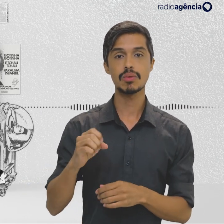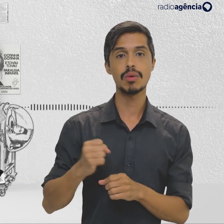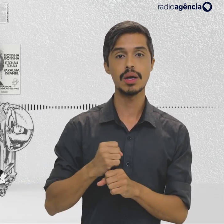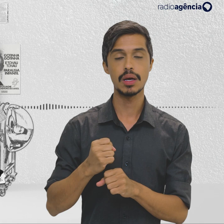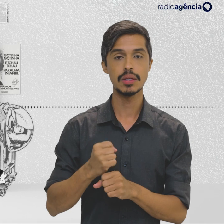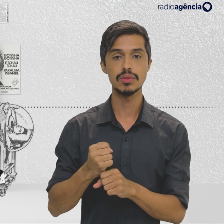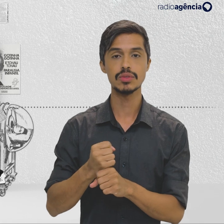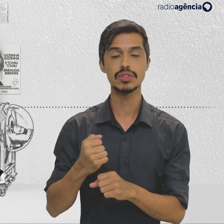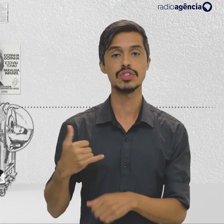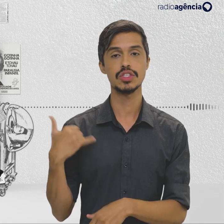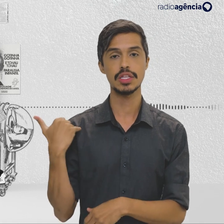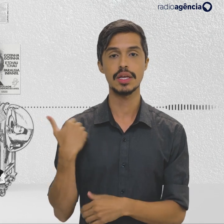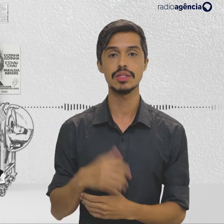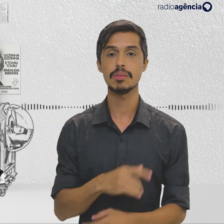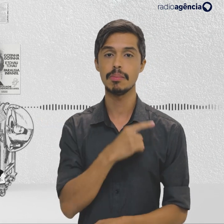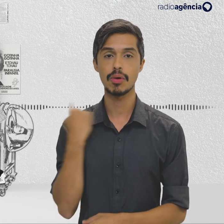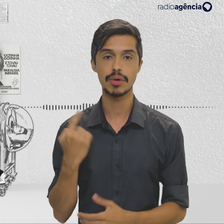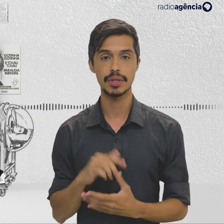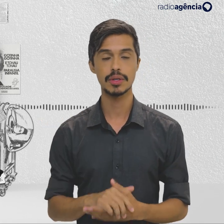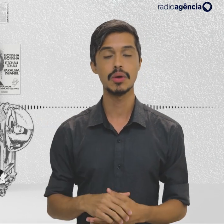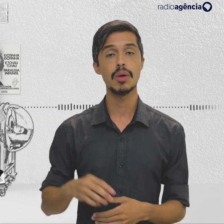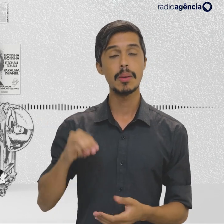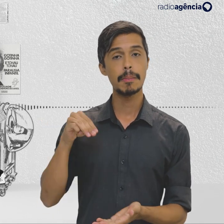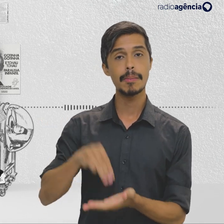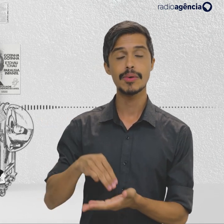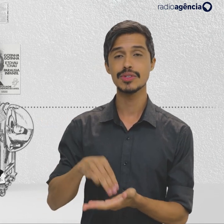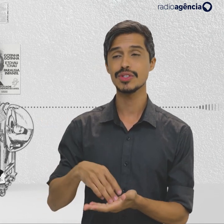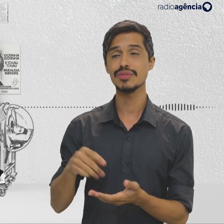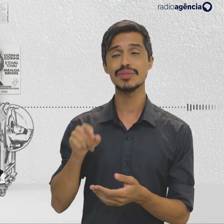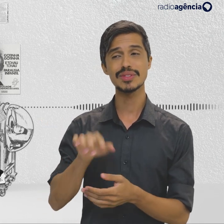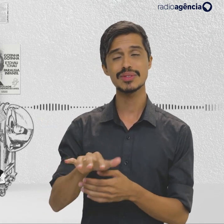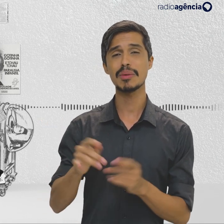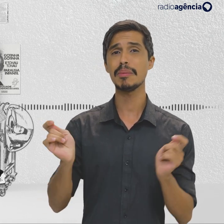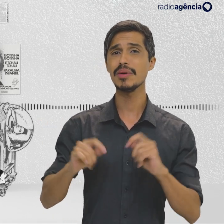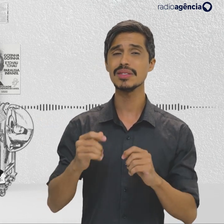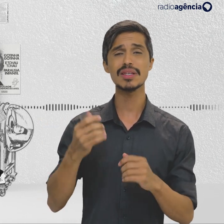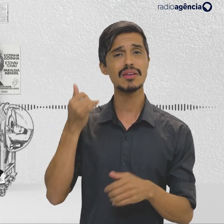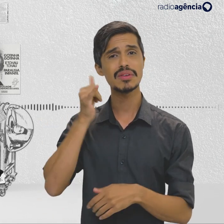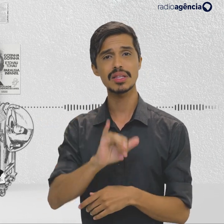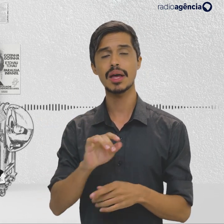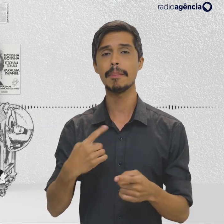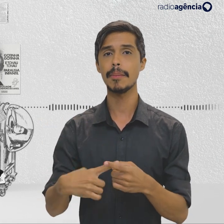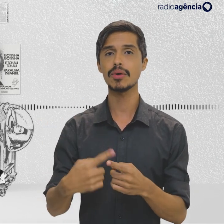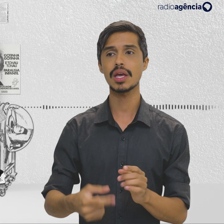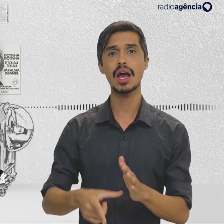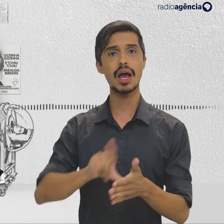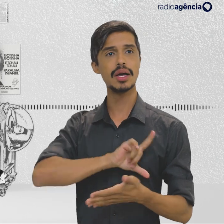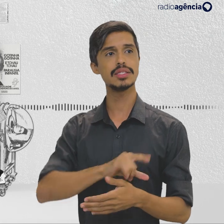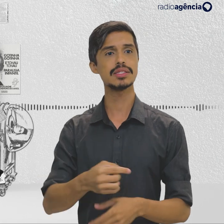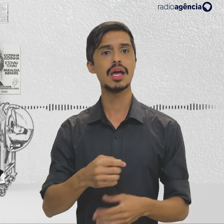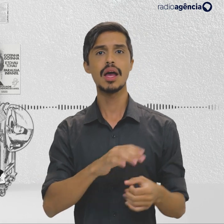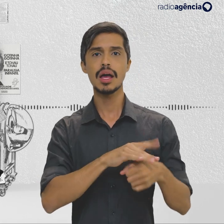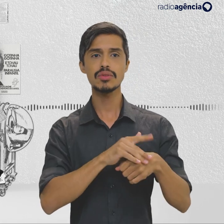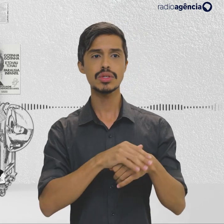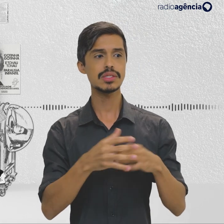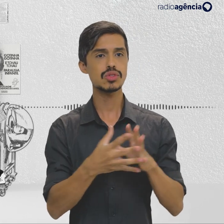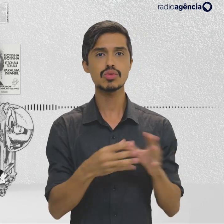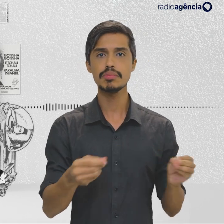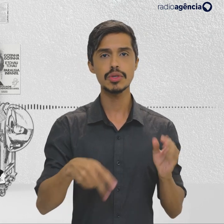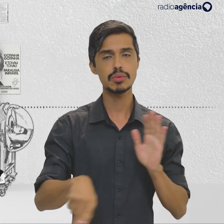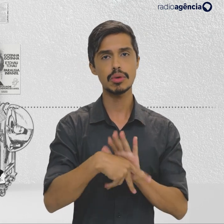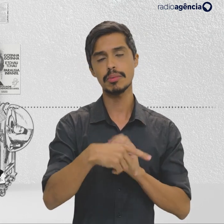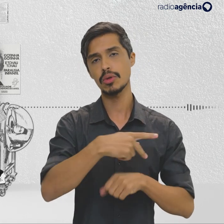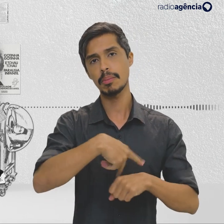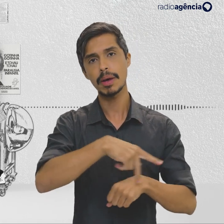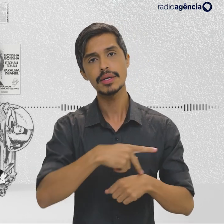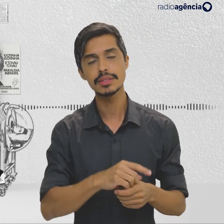morreram de sarampo no Brasil uma causa totalmente evitável já que a doença tinha deixado de existir no